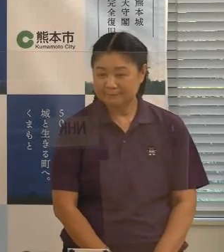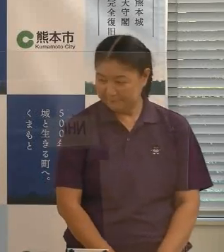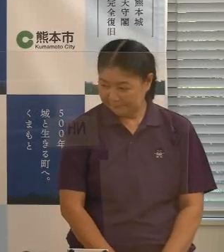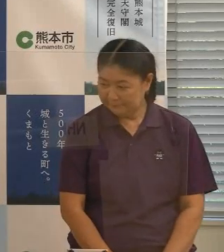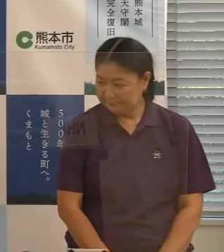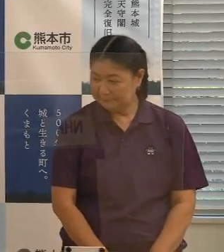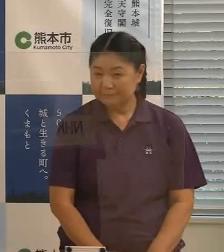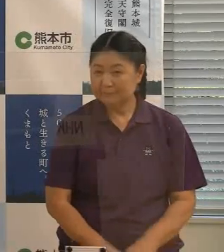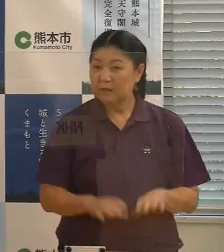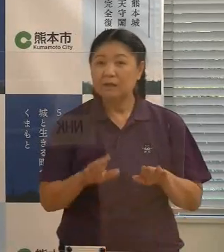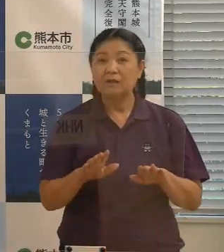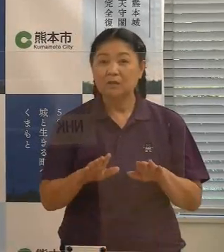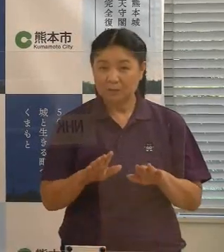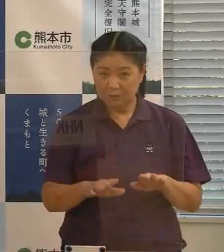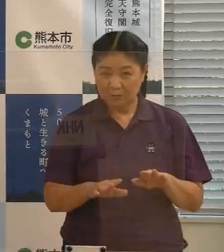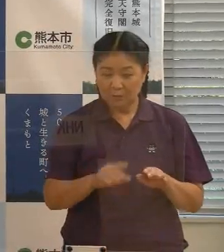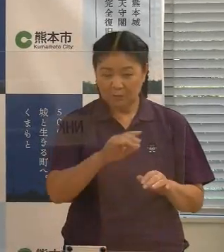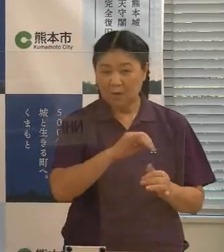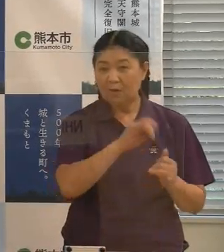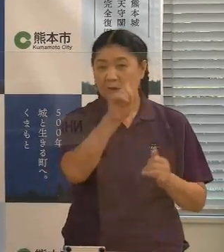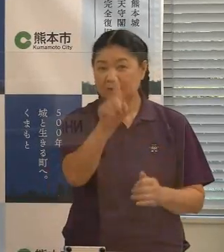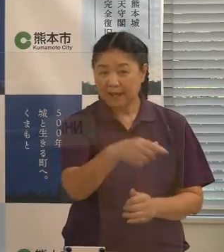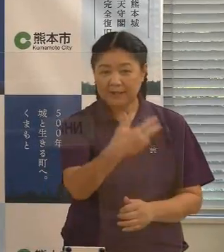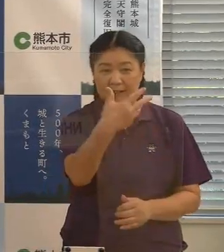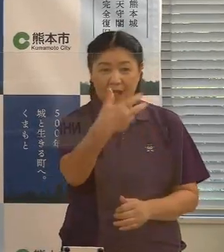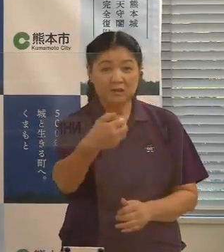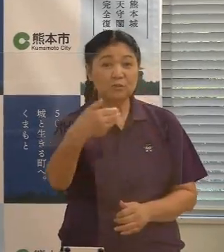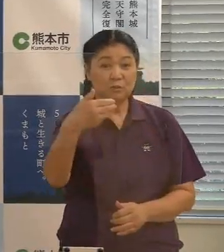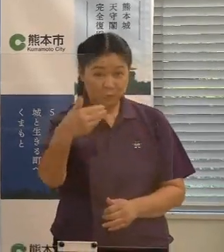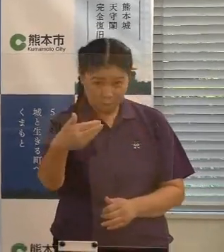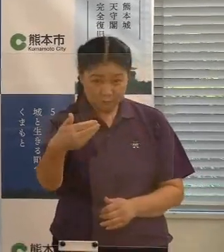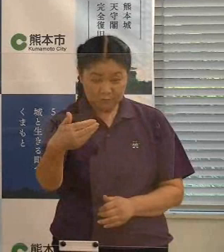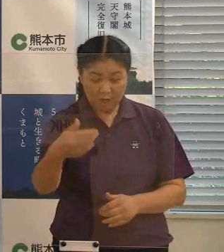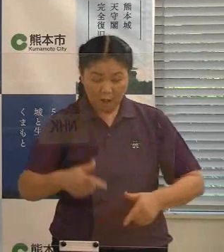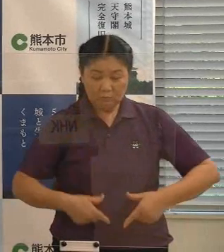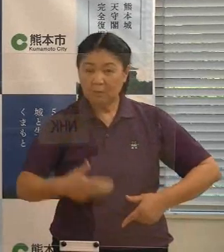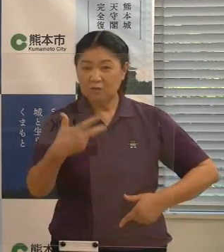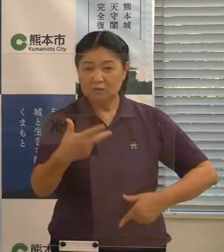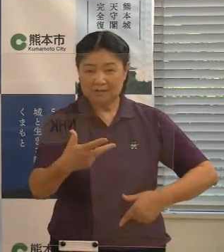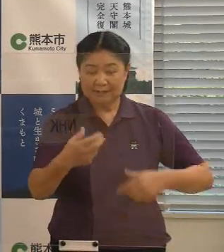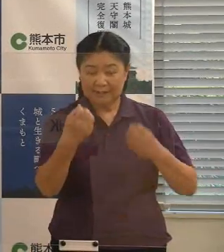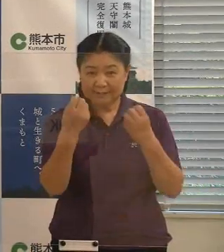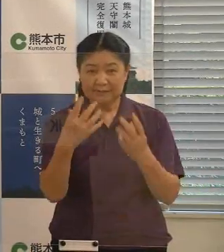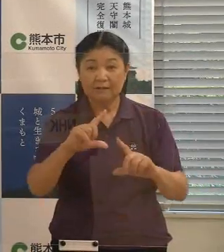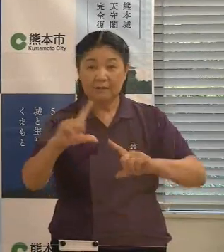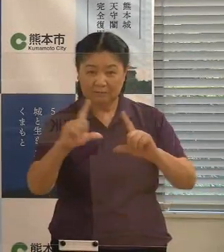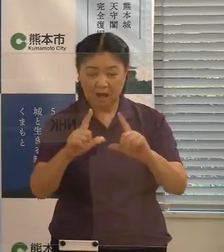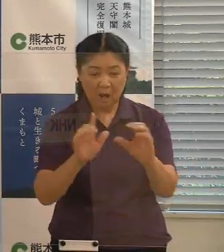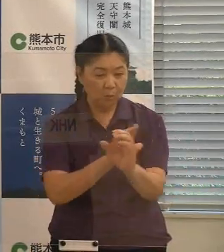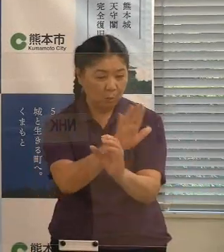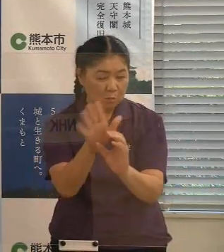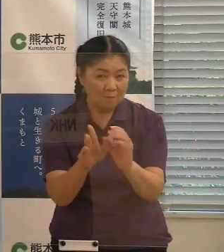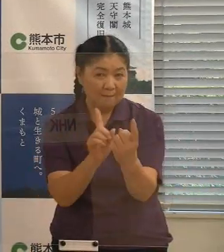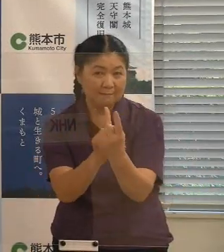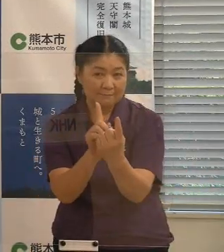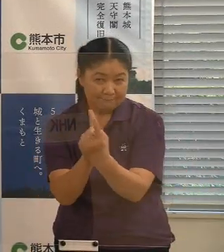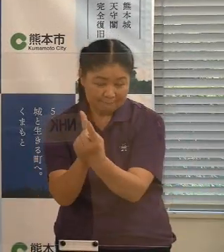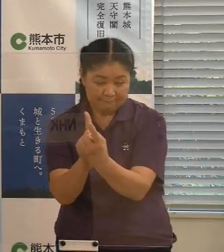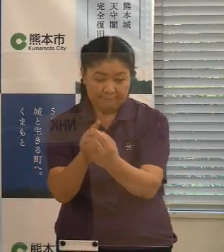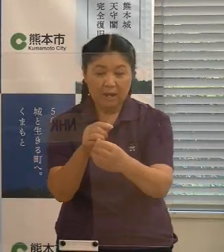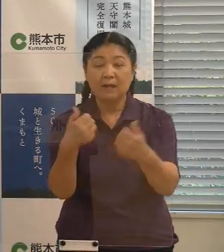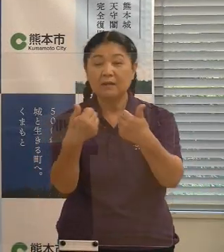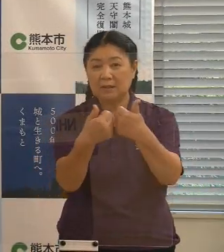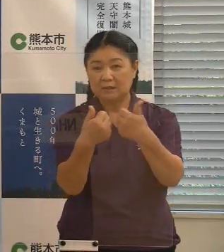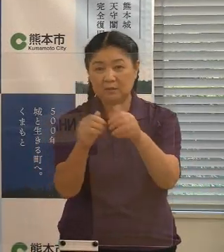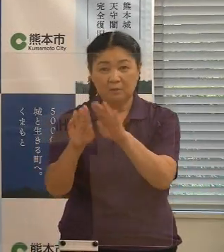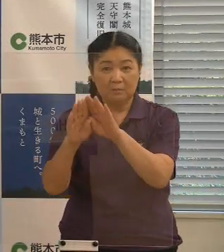それでは、本日第89回、熊本市新型コロナウイルス感染症対策本部会議を開催